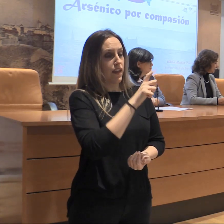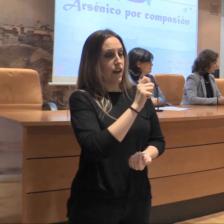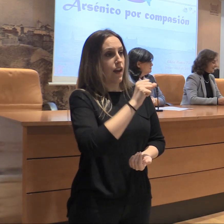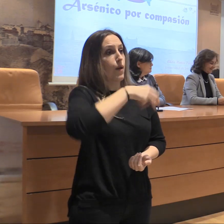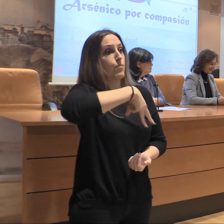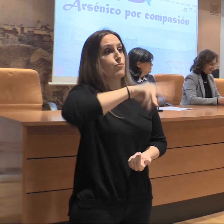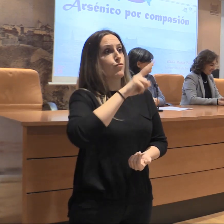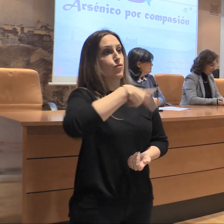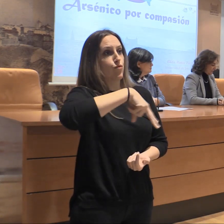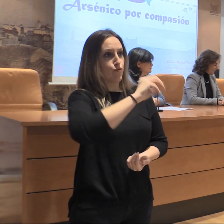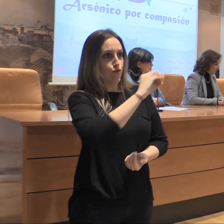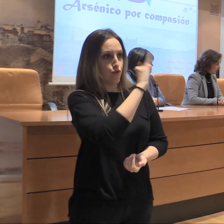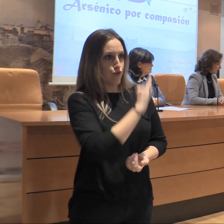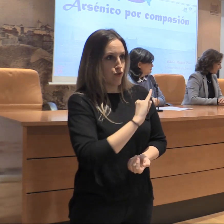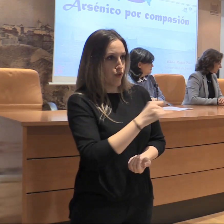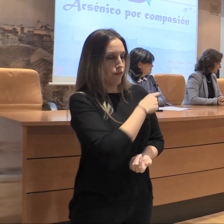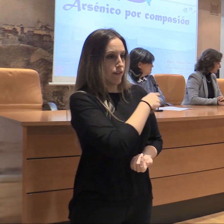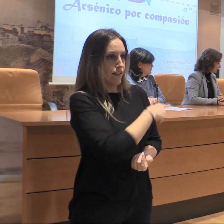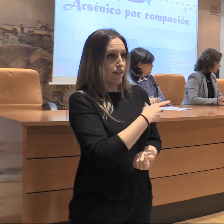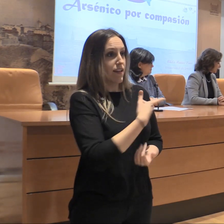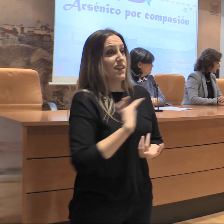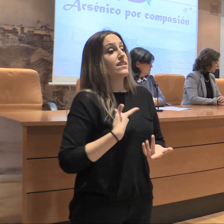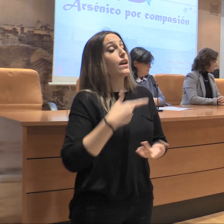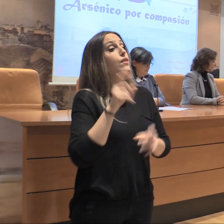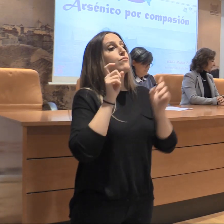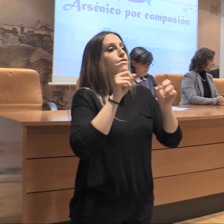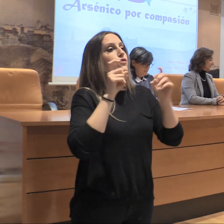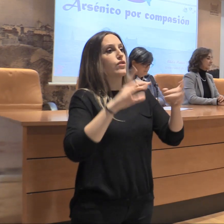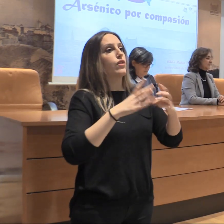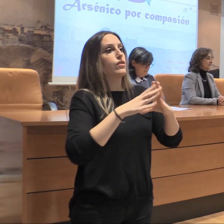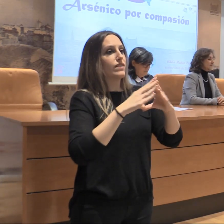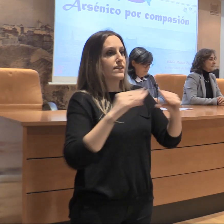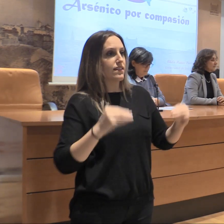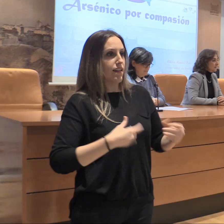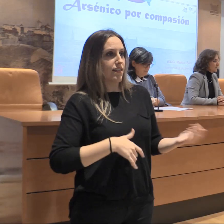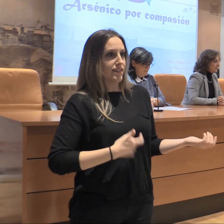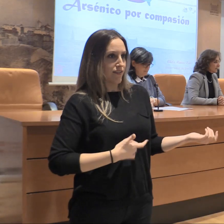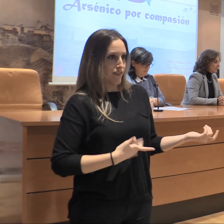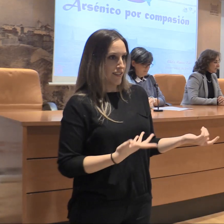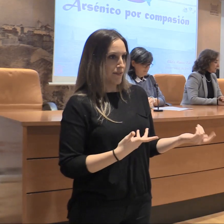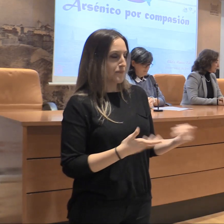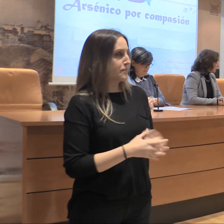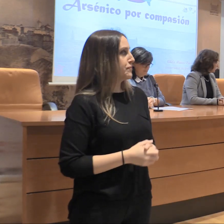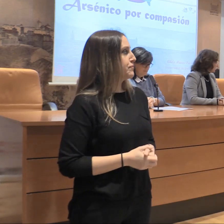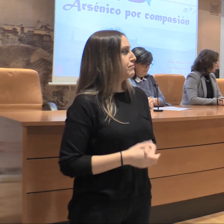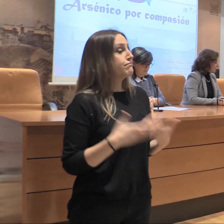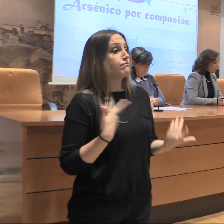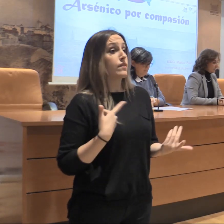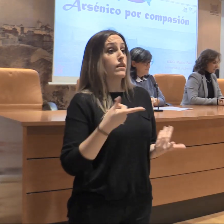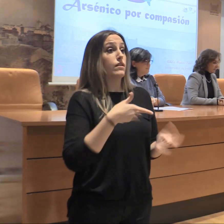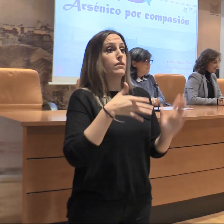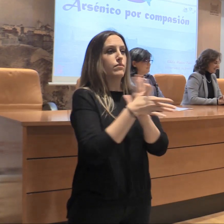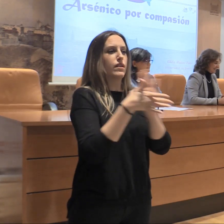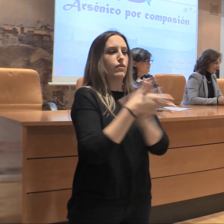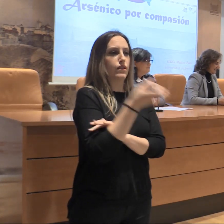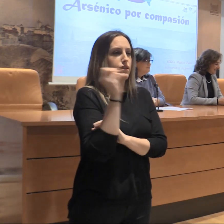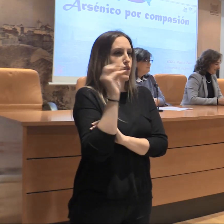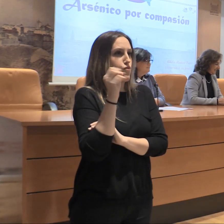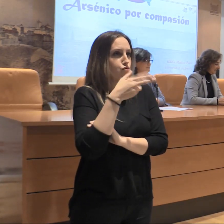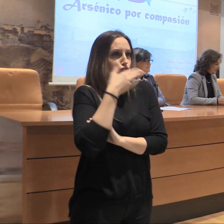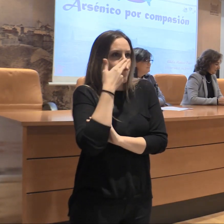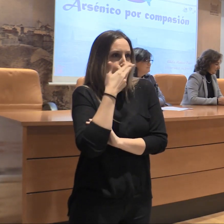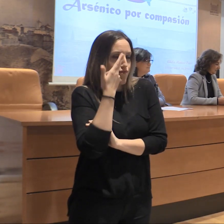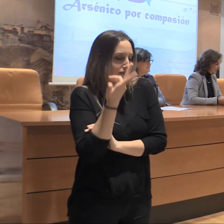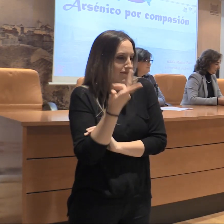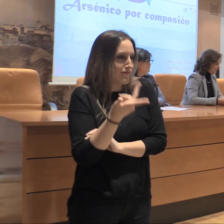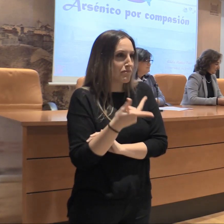Adela Muñoz, que es catedrática de Química Inorgánica de la Universidad de Sevilla, y nos va a dar una charla de lo más interesante y de